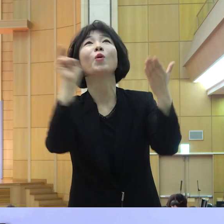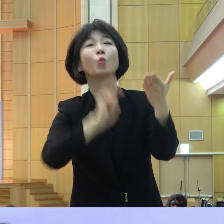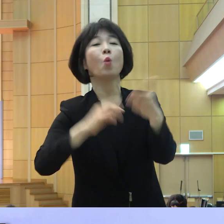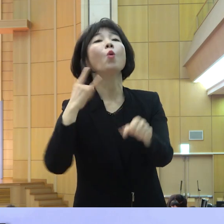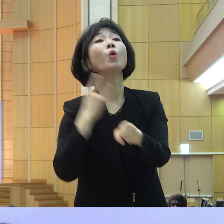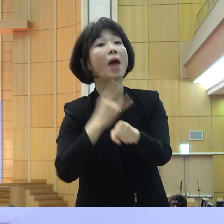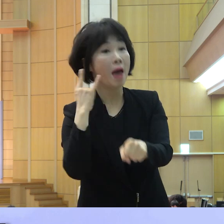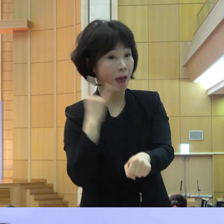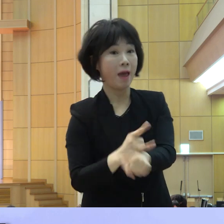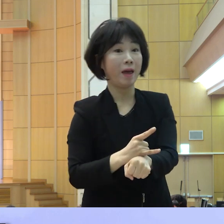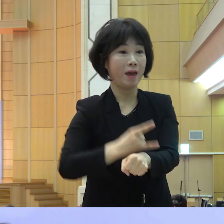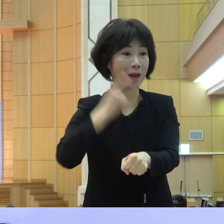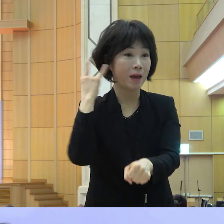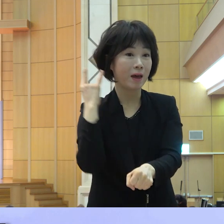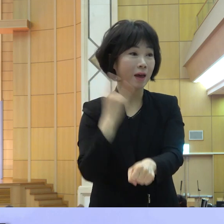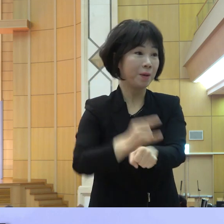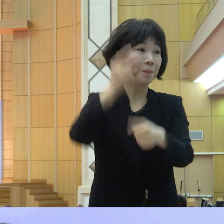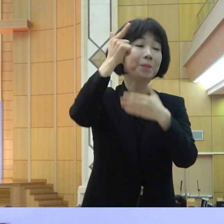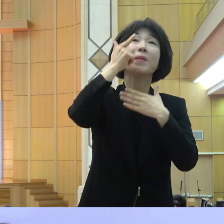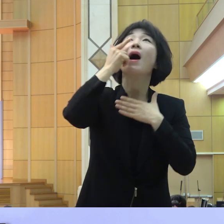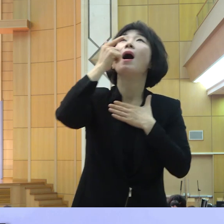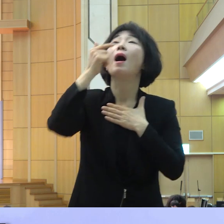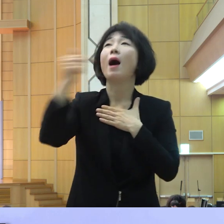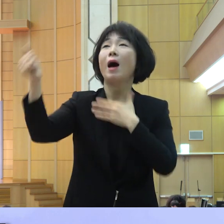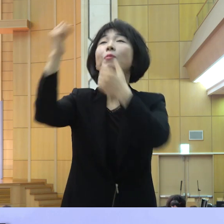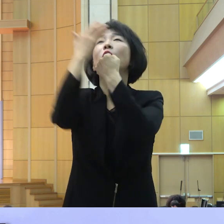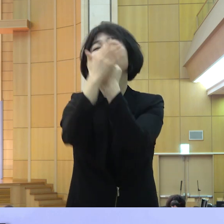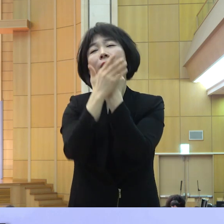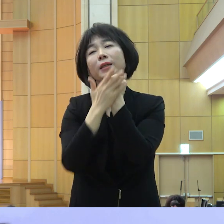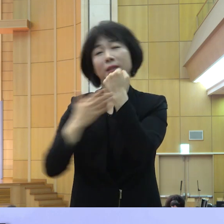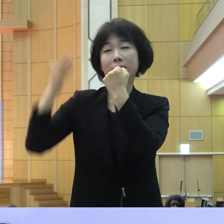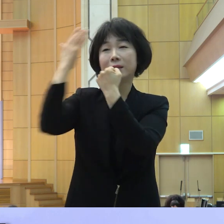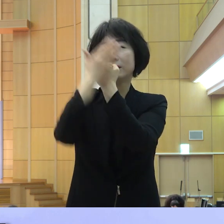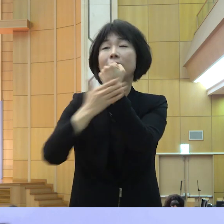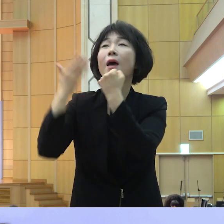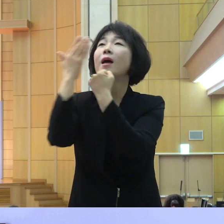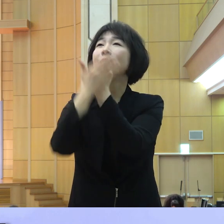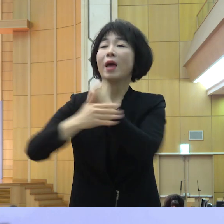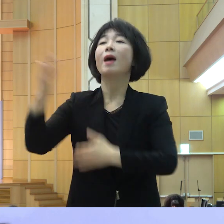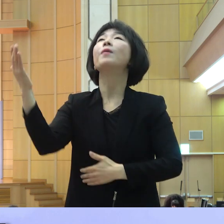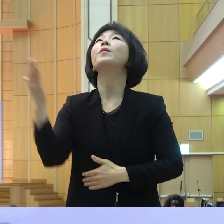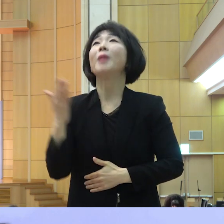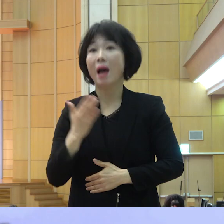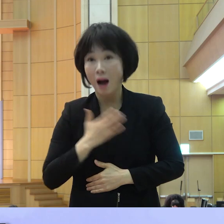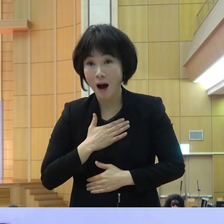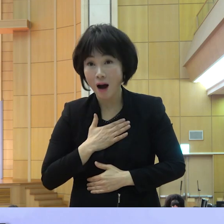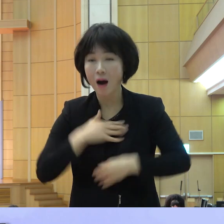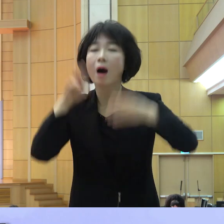노래해. 아버지 은혜